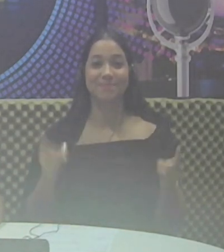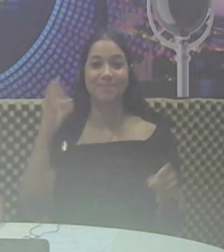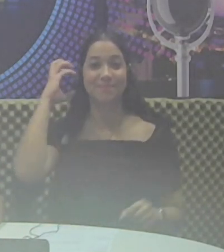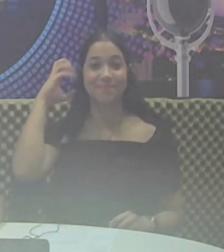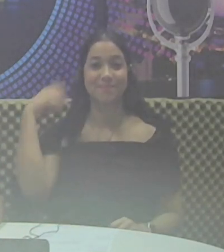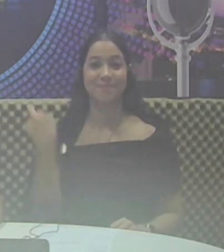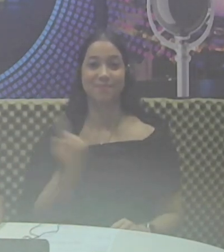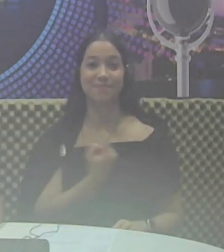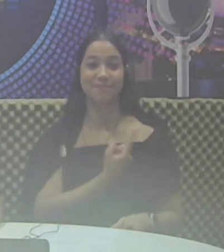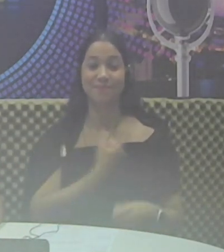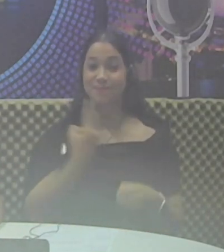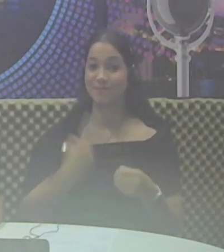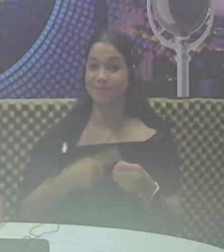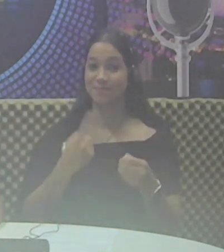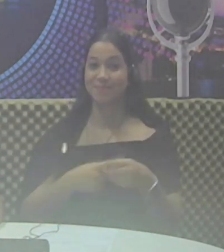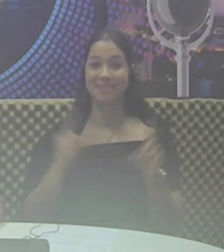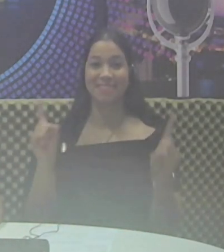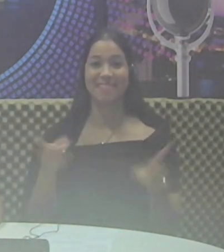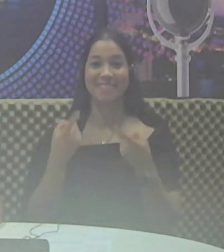Rádio Nossa Cidade.